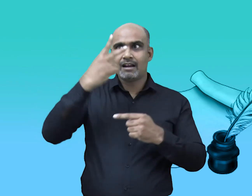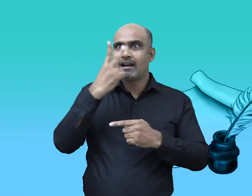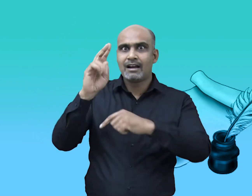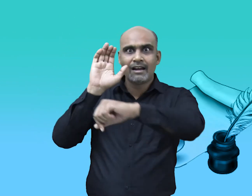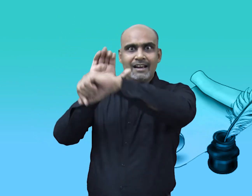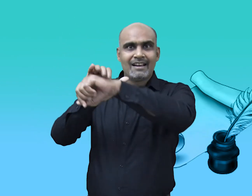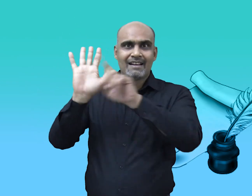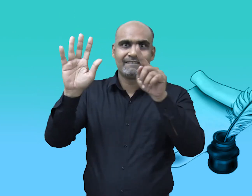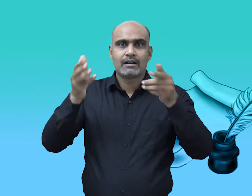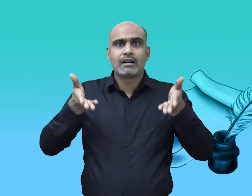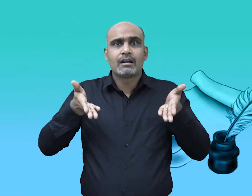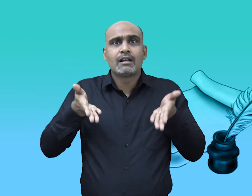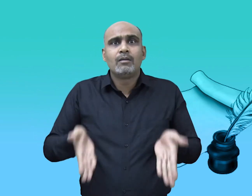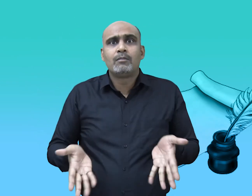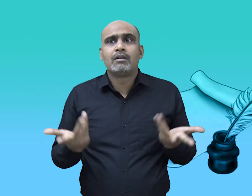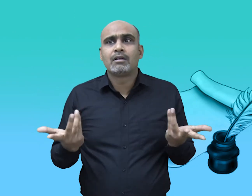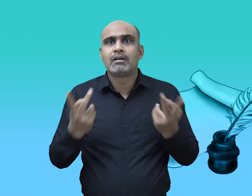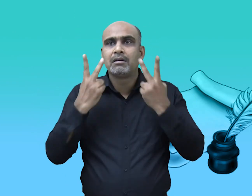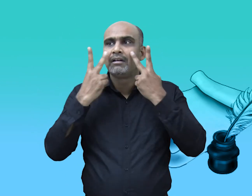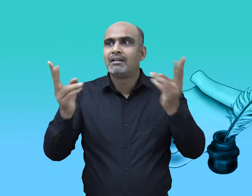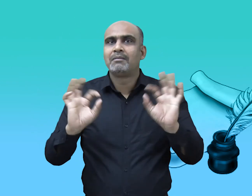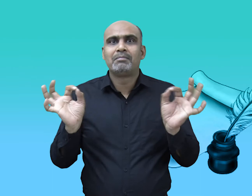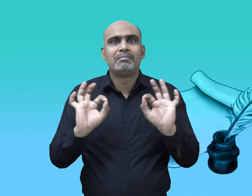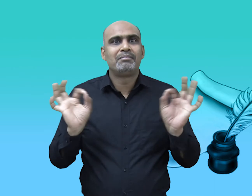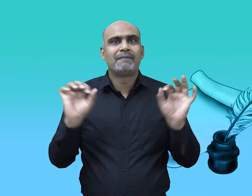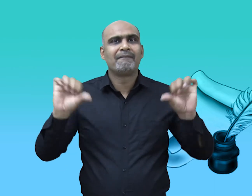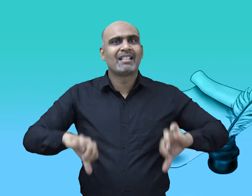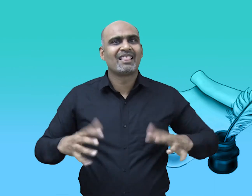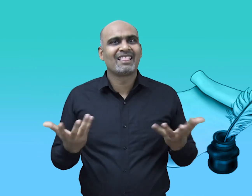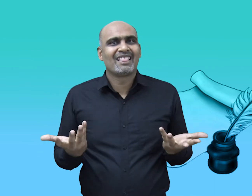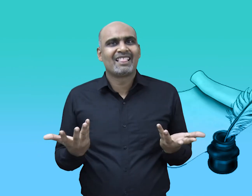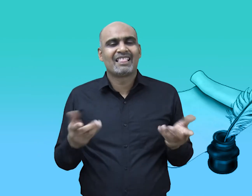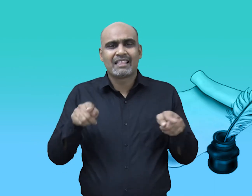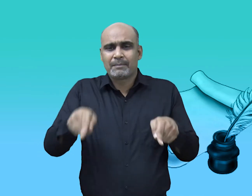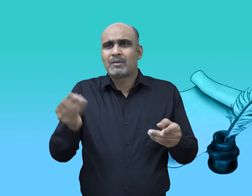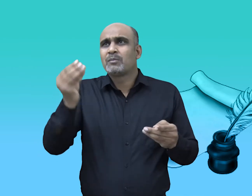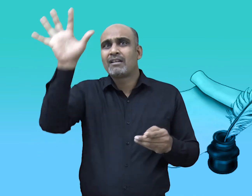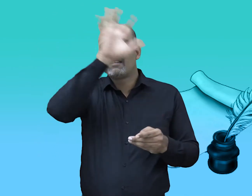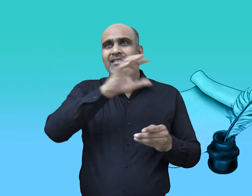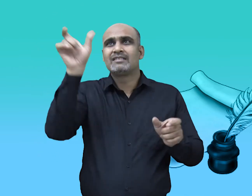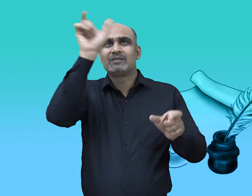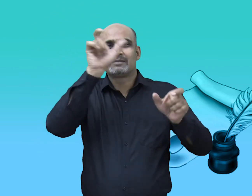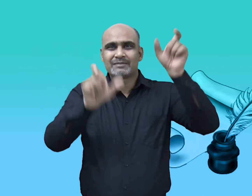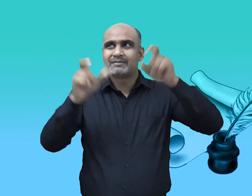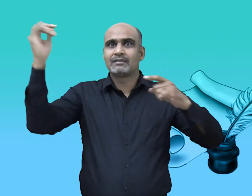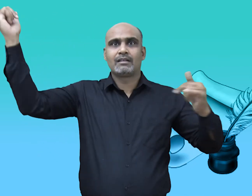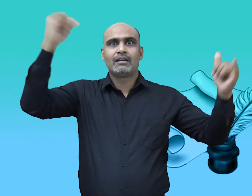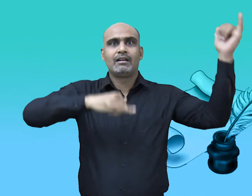वक्त हमें आक्रमण दिखाई पड़ते थे। पर अब आक्रमण ऐसे नहीं होते हैं। अब आक्रमण और छुप गए हैं। देश